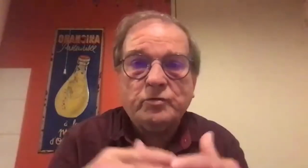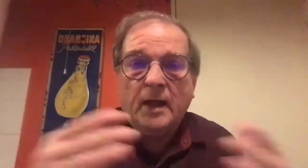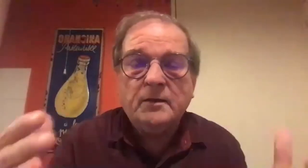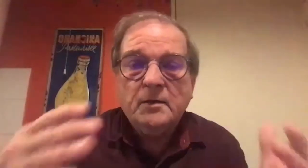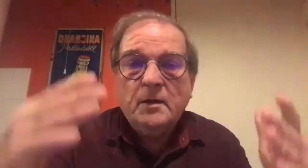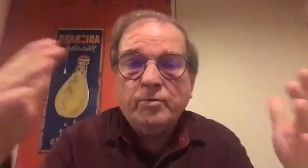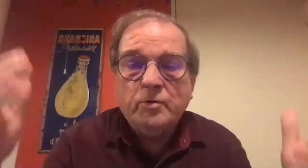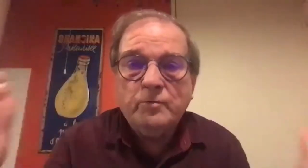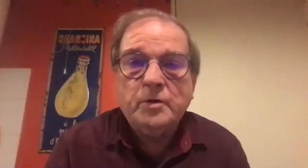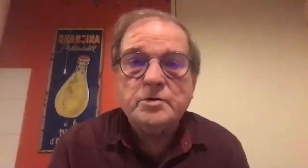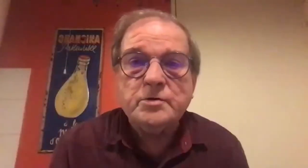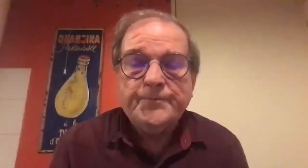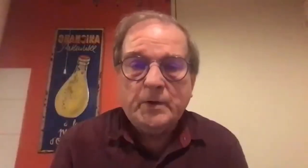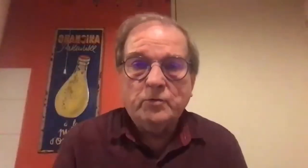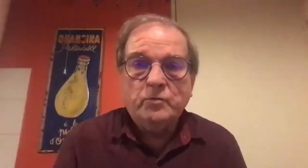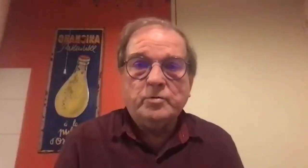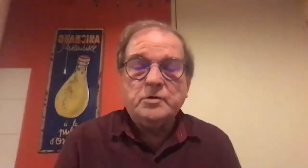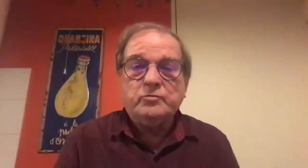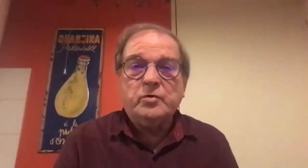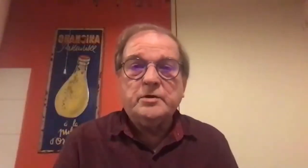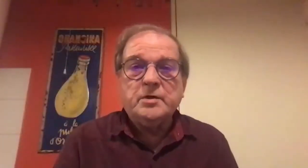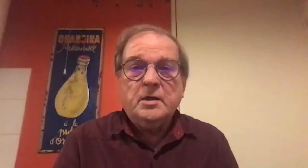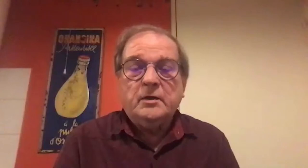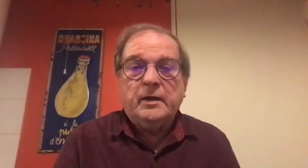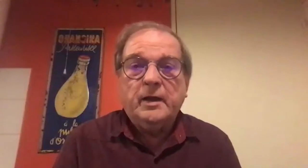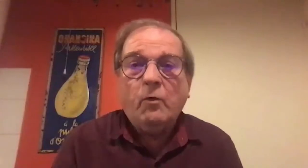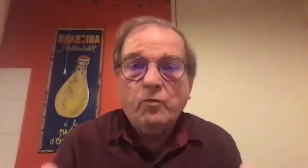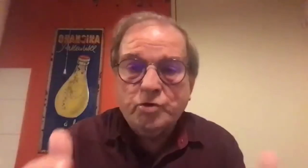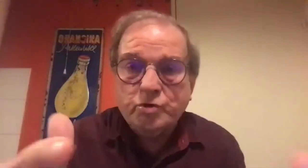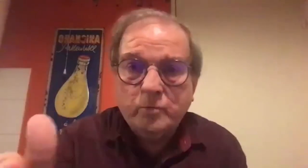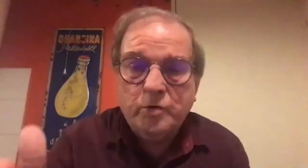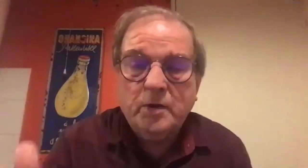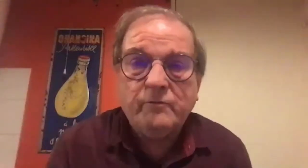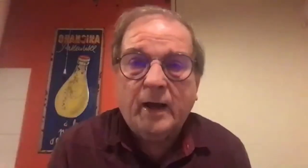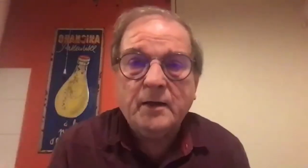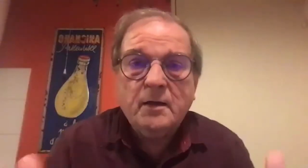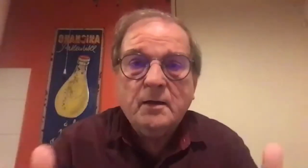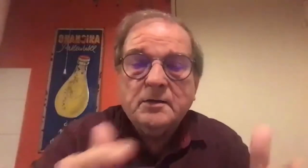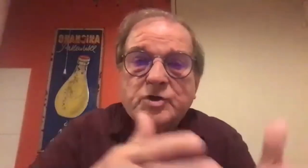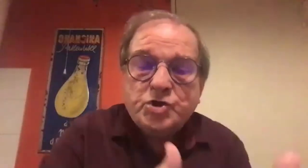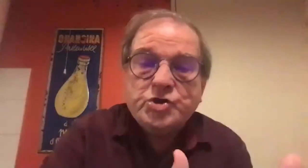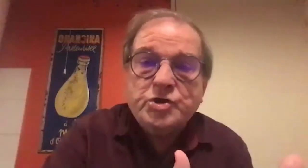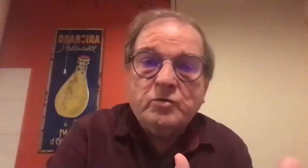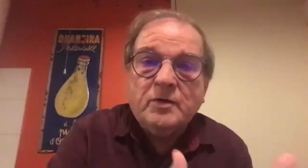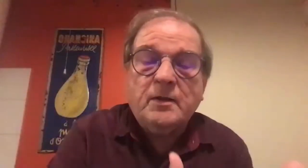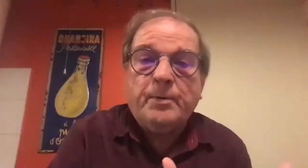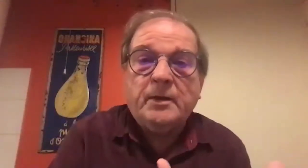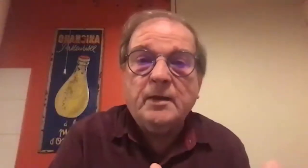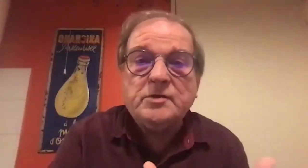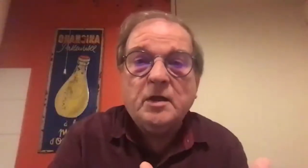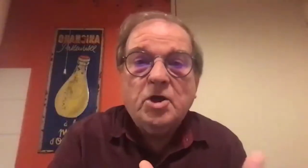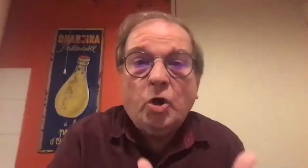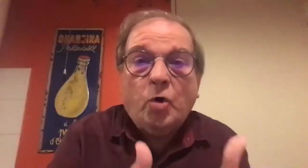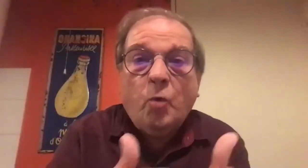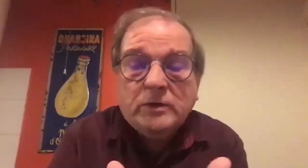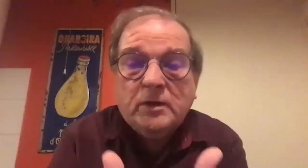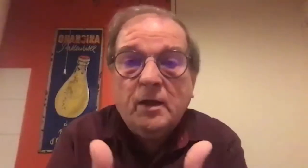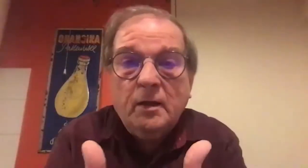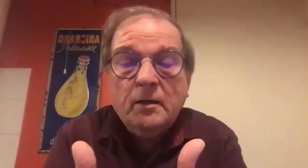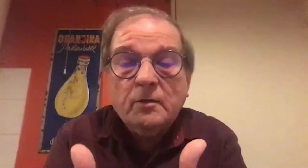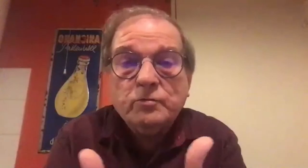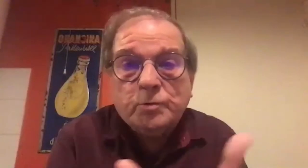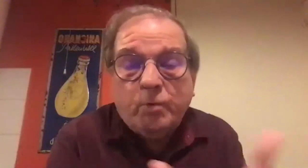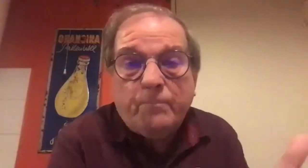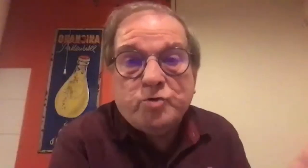foi estudada por inúmeros autores, né, alguns, como William Vack, insistindo na dependência